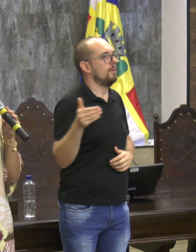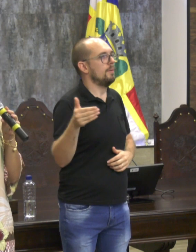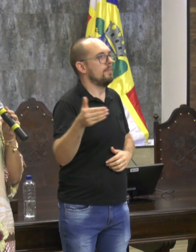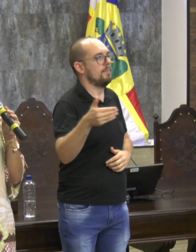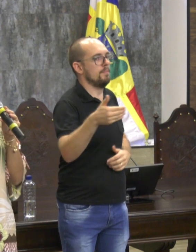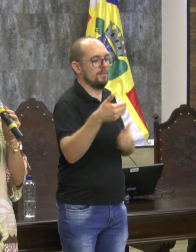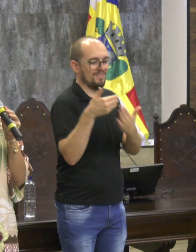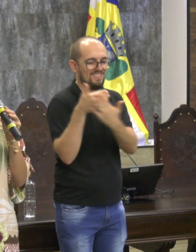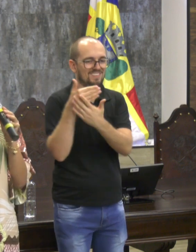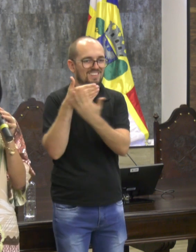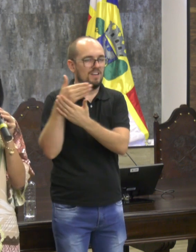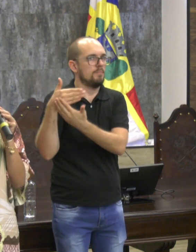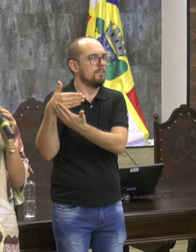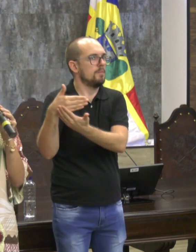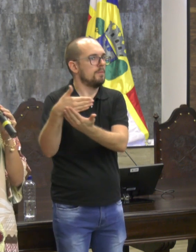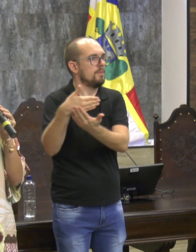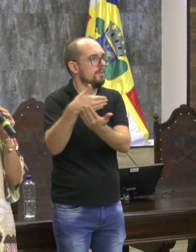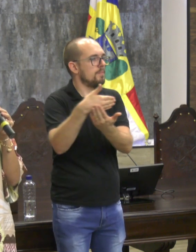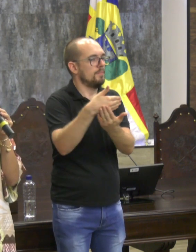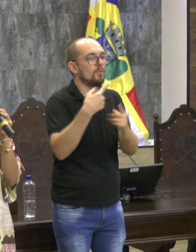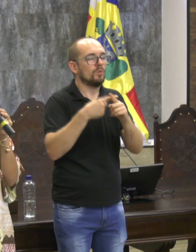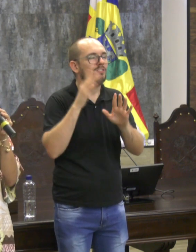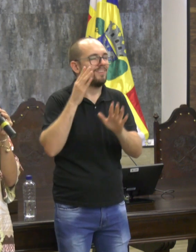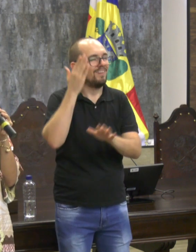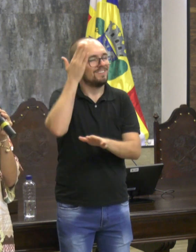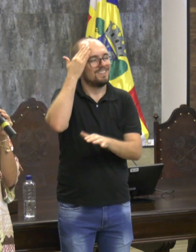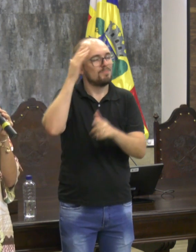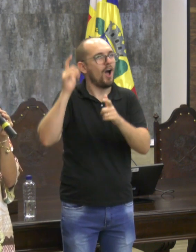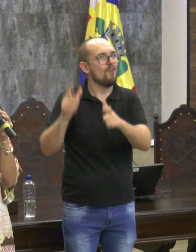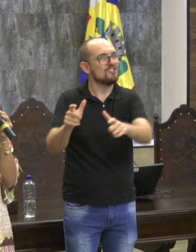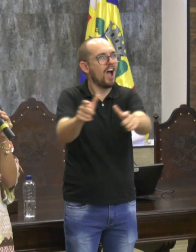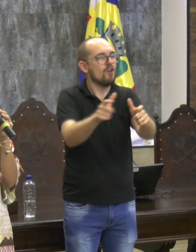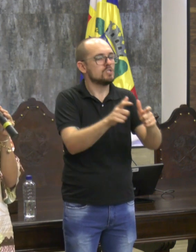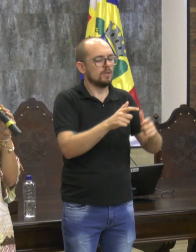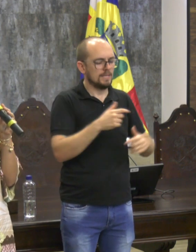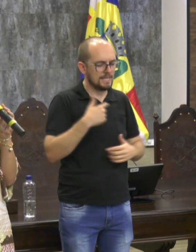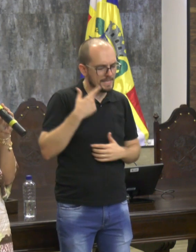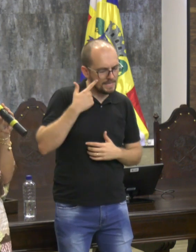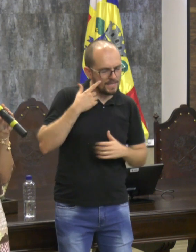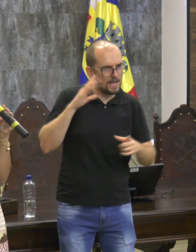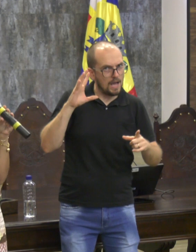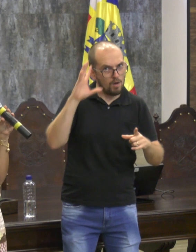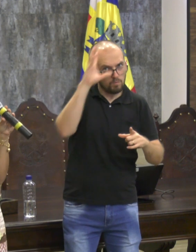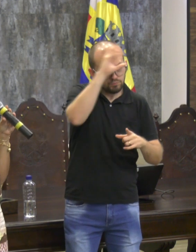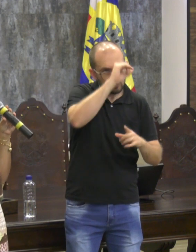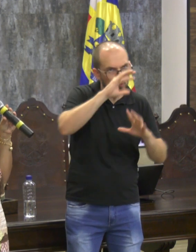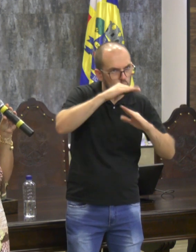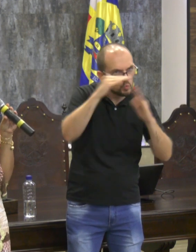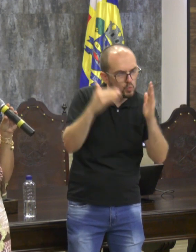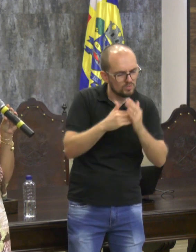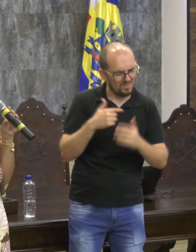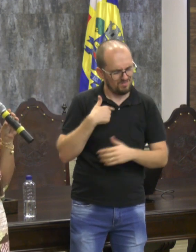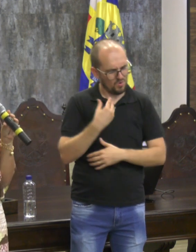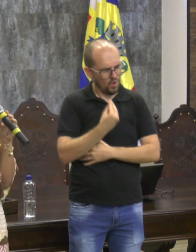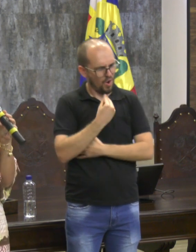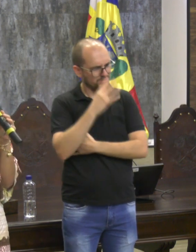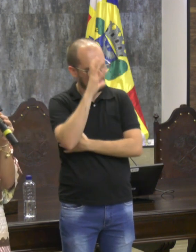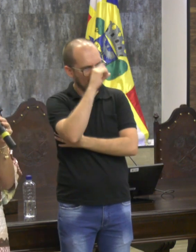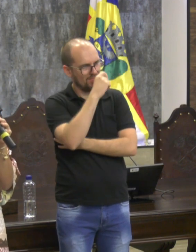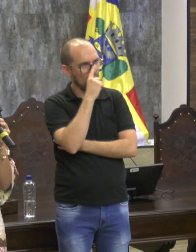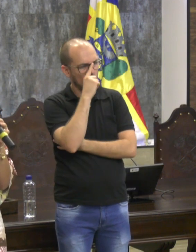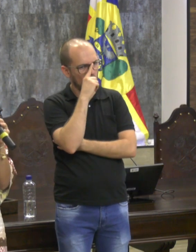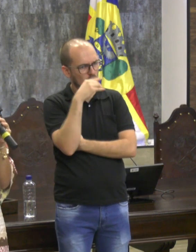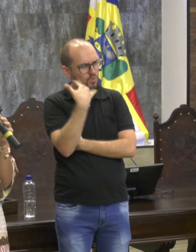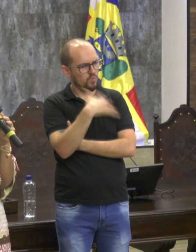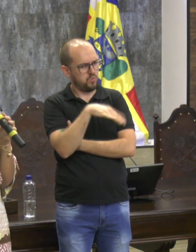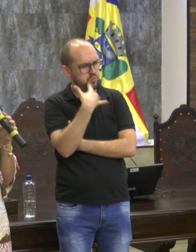aí, quando o Gustavo ele já se apropriou do espaço escolar, eu falei, não é suficiente, isso não é possível. Porque se a escola ela tem